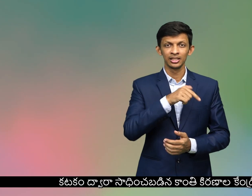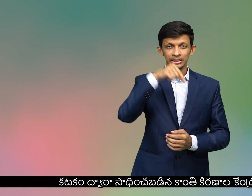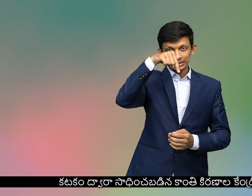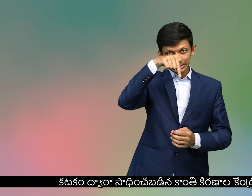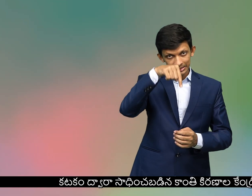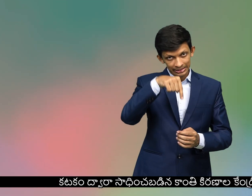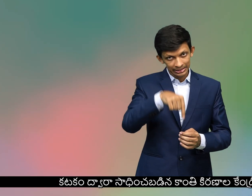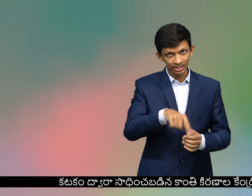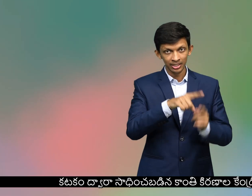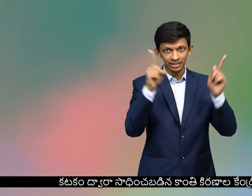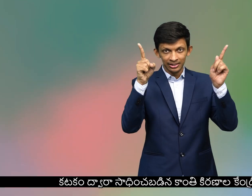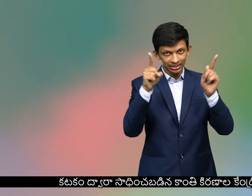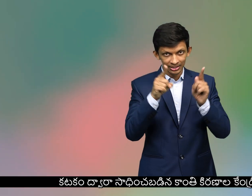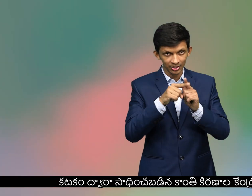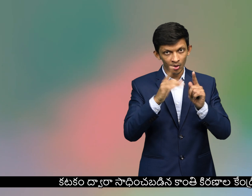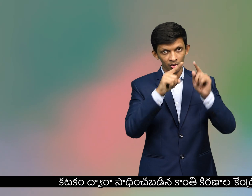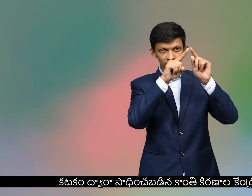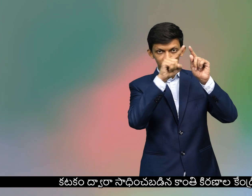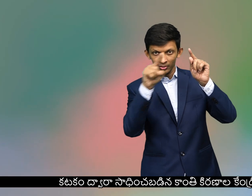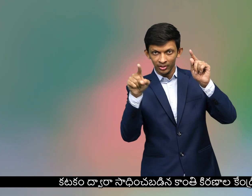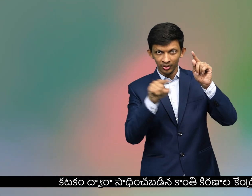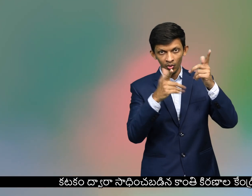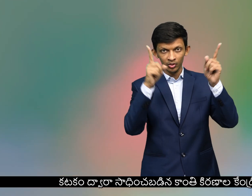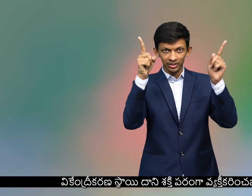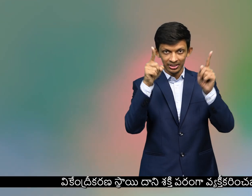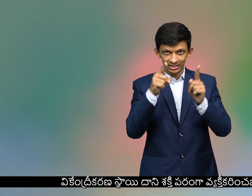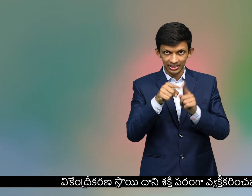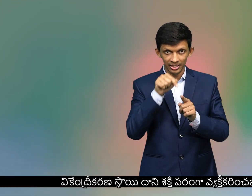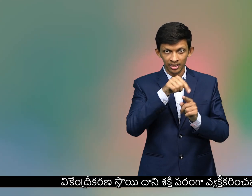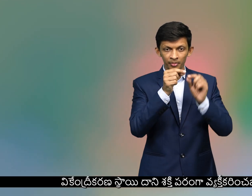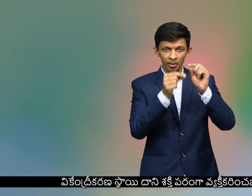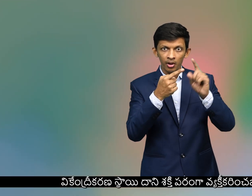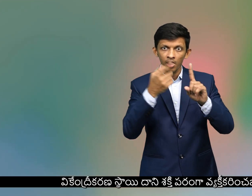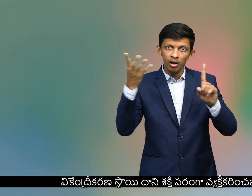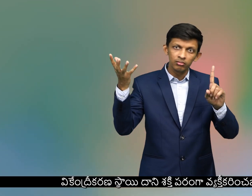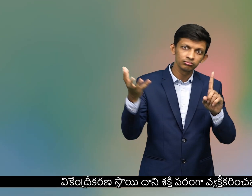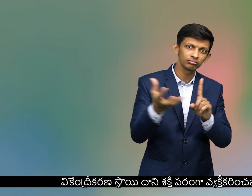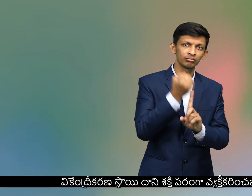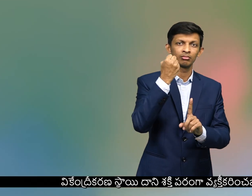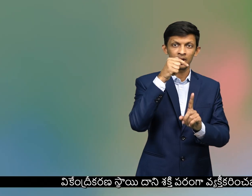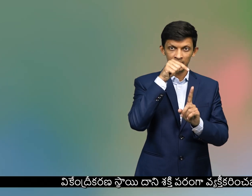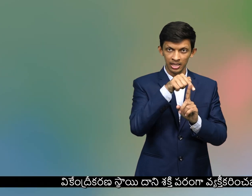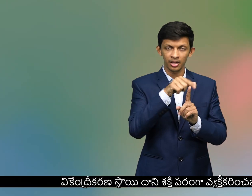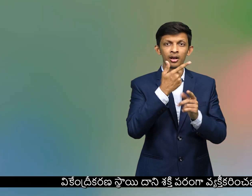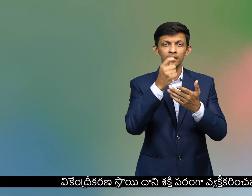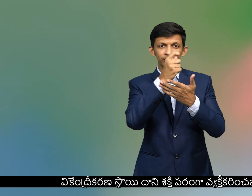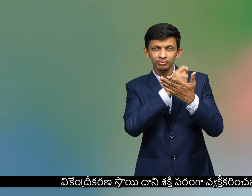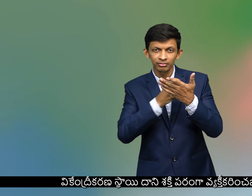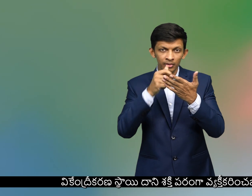కటకం ద్వారా సాధించబడిన కాంతి కిరణాల కేంద్రీకరణ లేదా వికేంద్రీకరణ స్థాయి దాని శక్తి